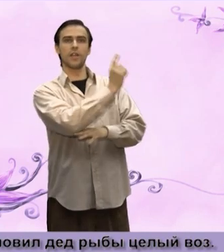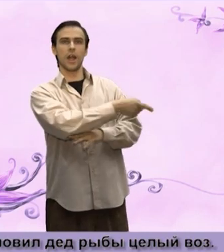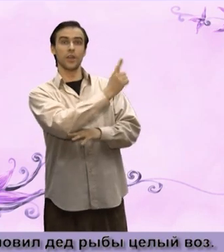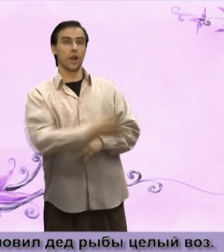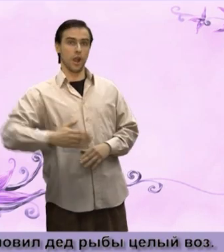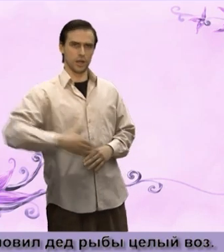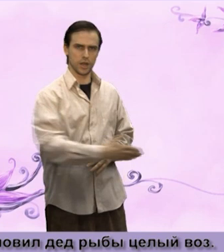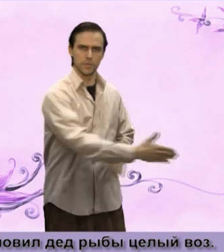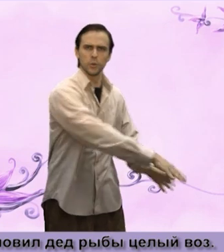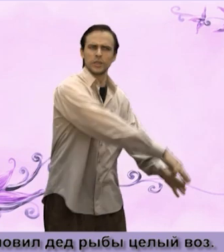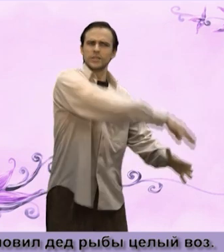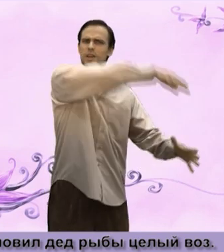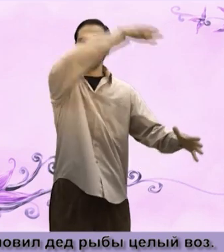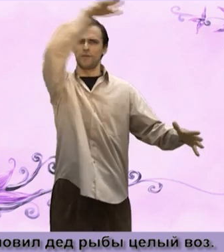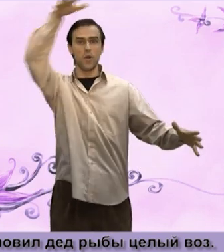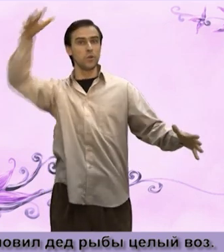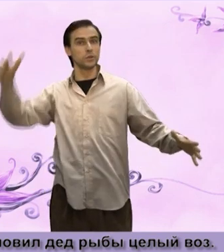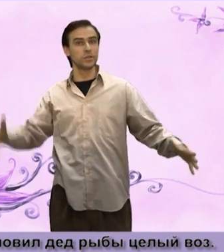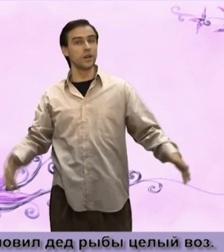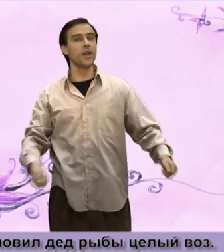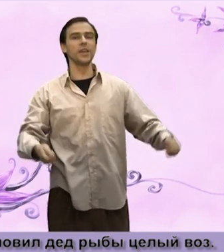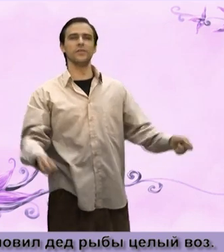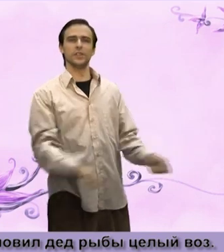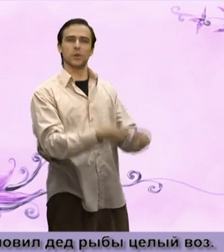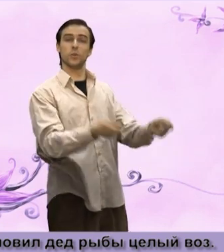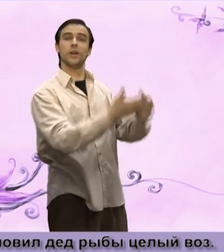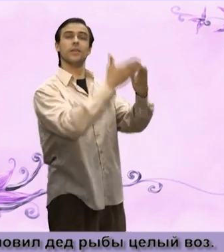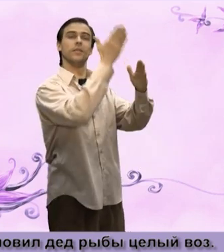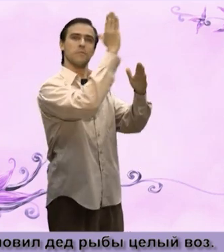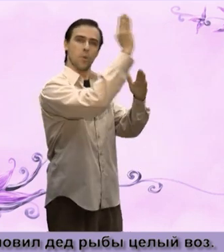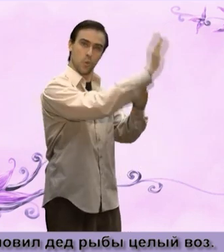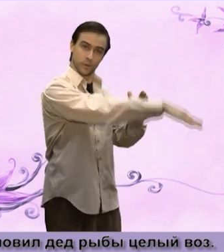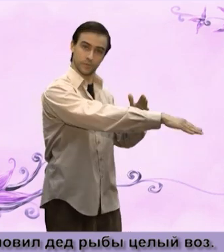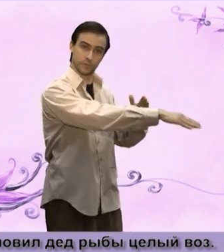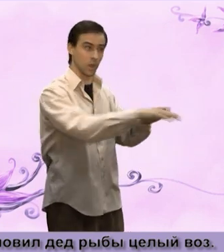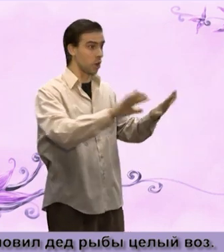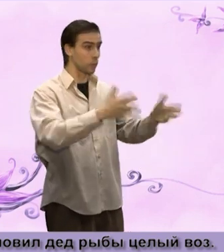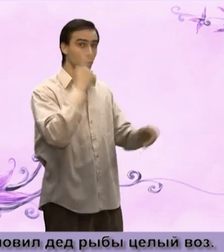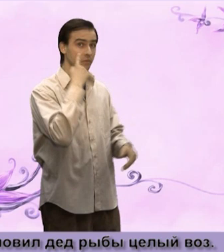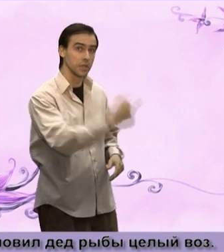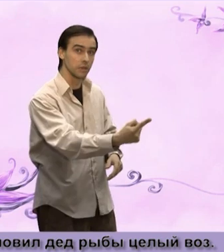Наловил дед рыбы целый воз. Вот едет он и